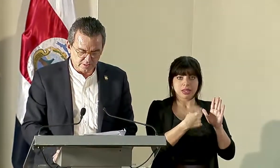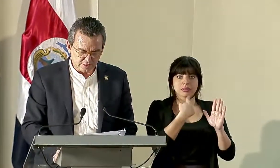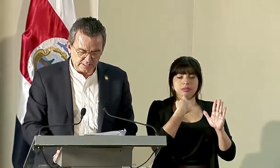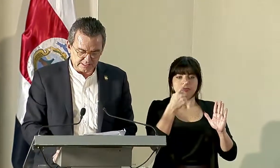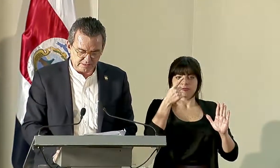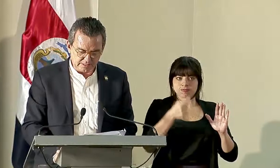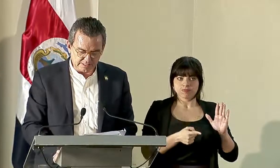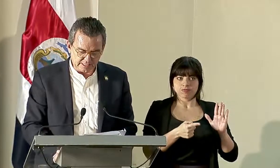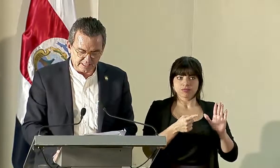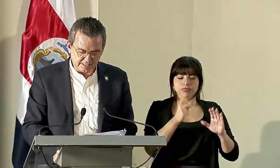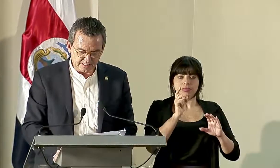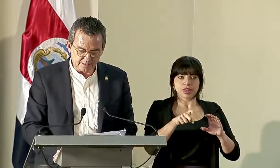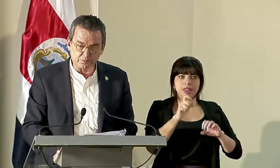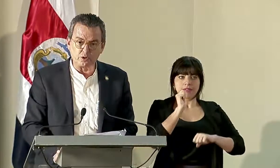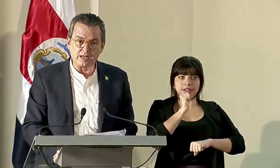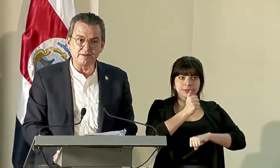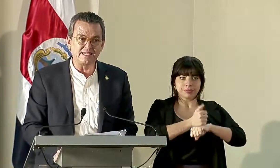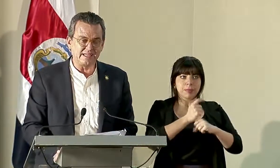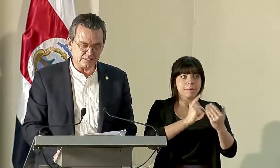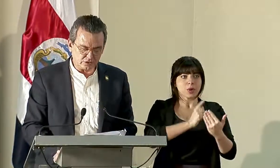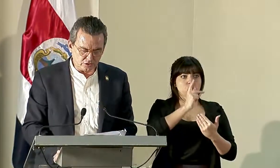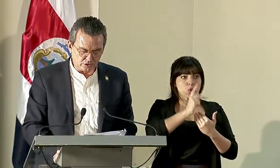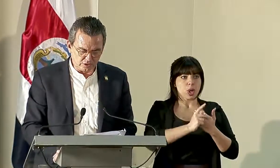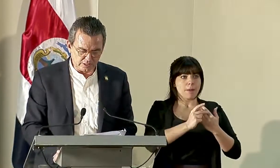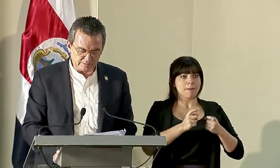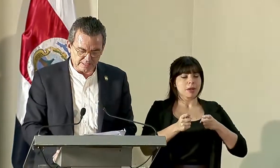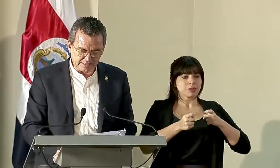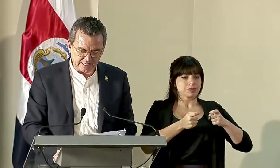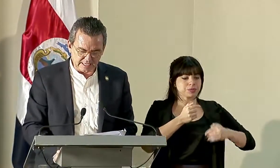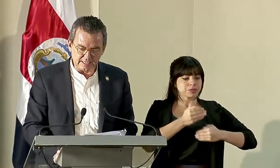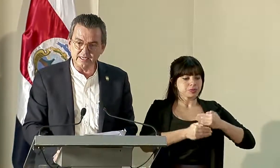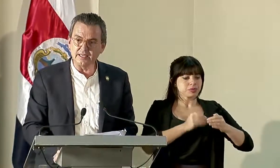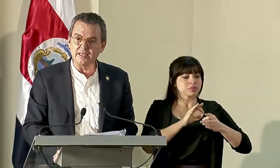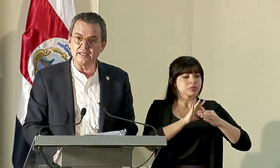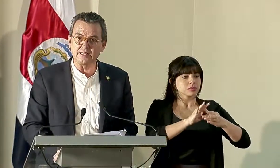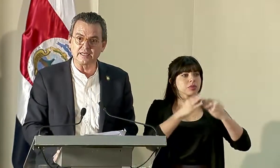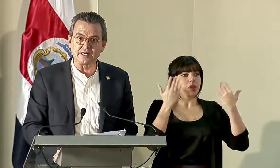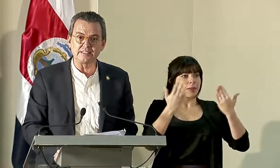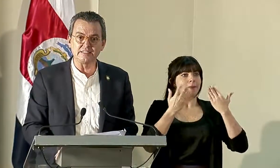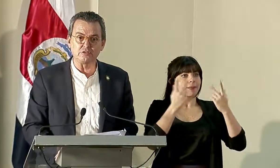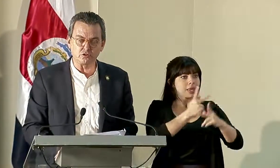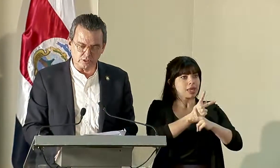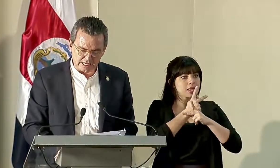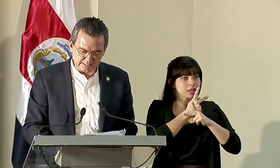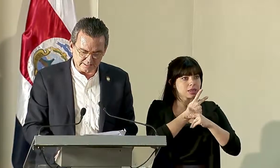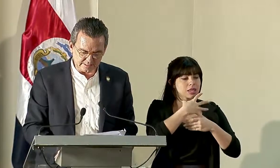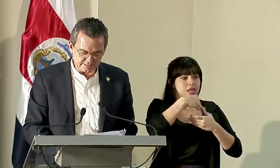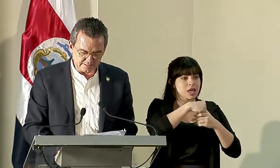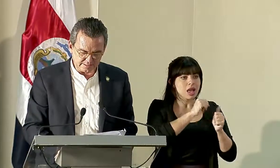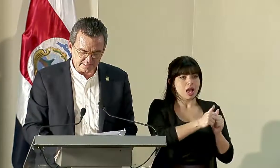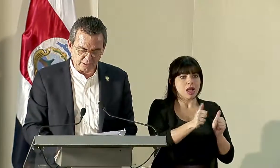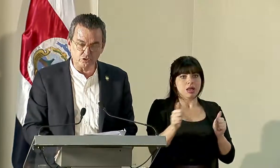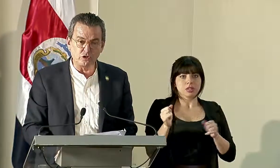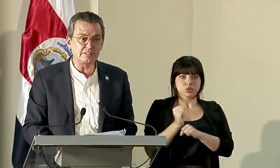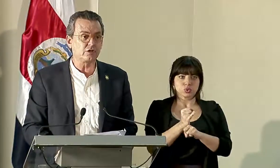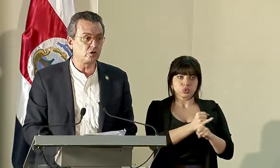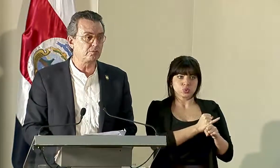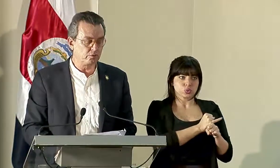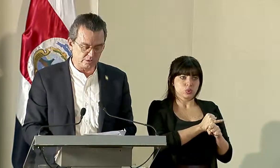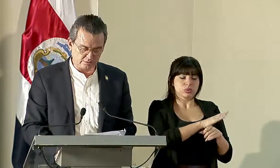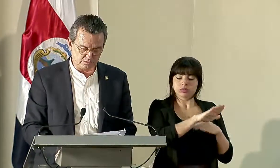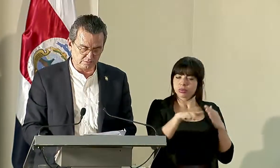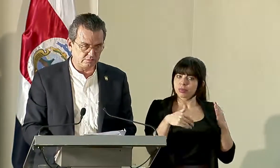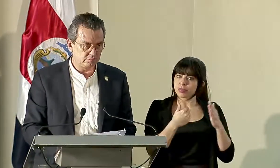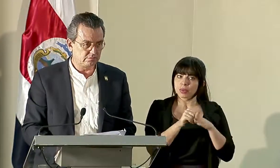de establecer programas de gestión ambiental integrales e institucionales en todo el